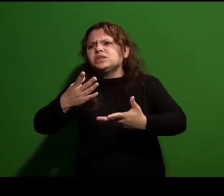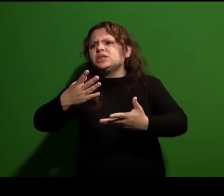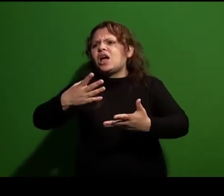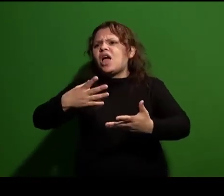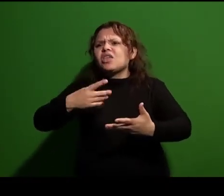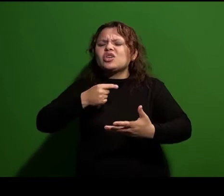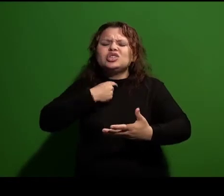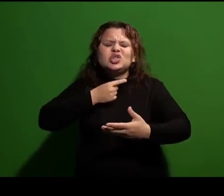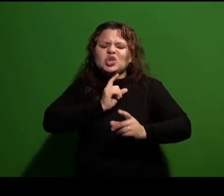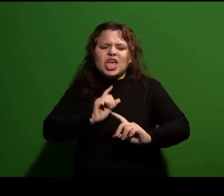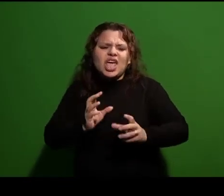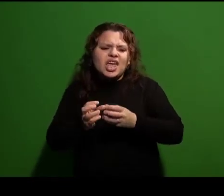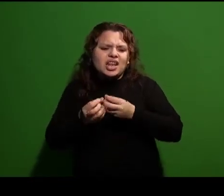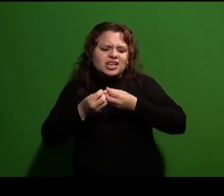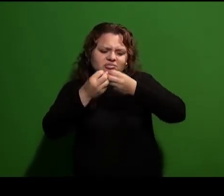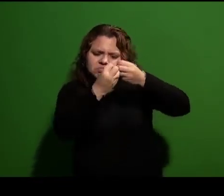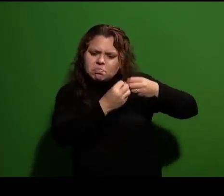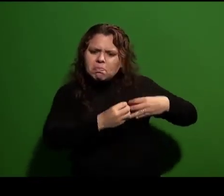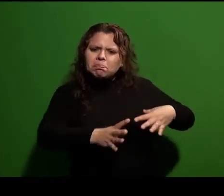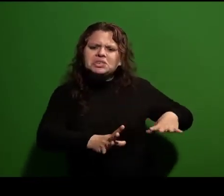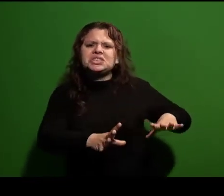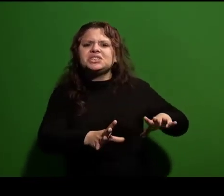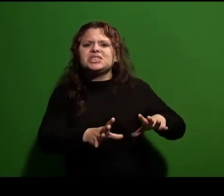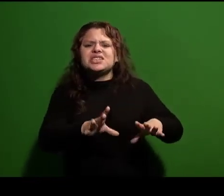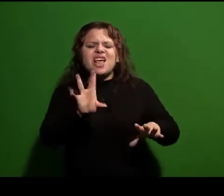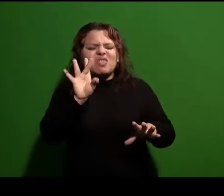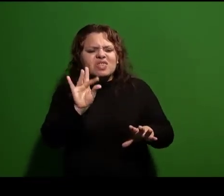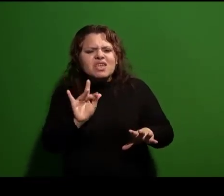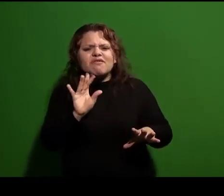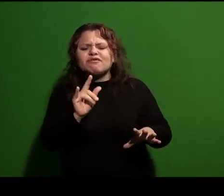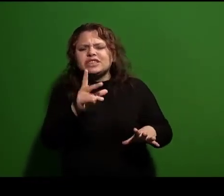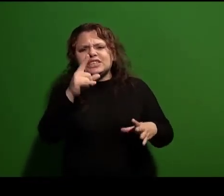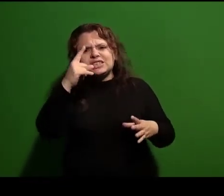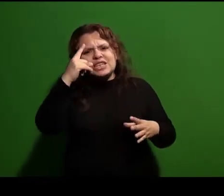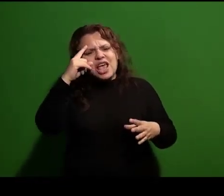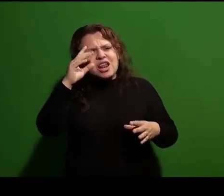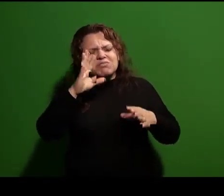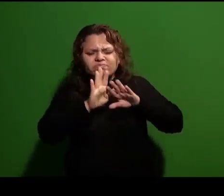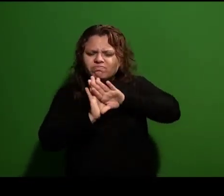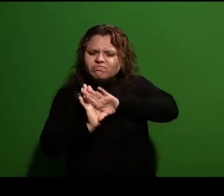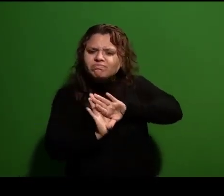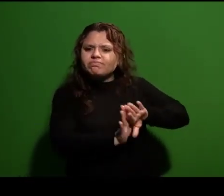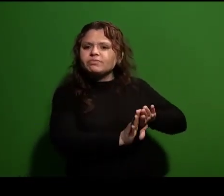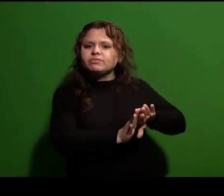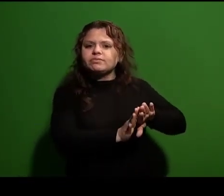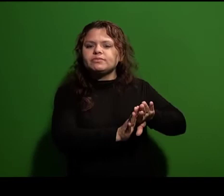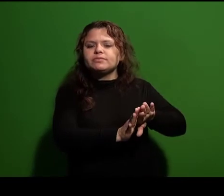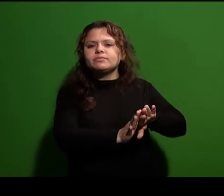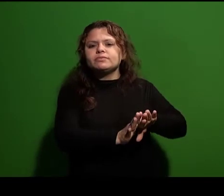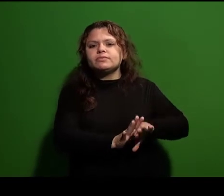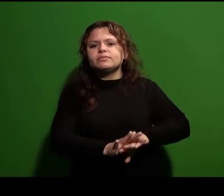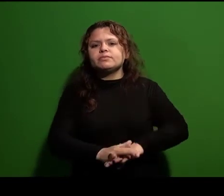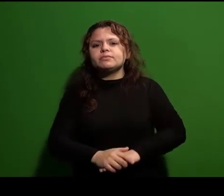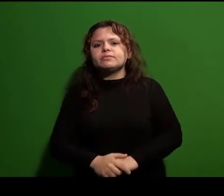qué indulgencia, qué no quieres soltar? ¿O qué es lo que te resulta tan difícil de abandonar?